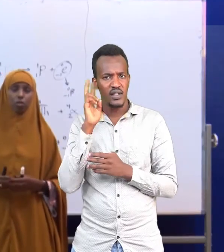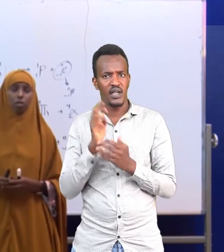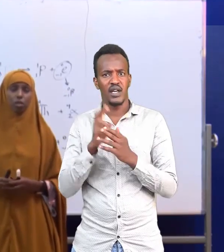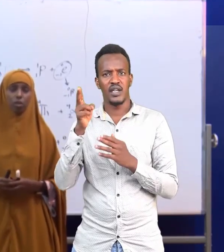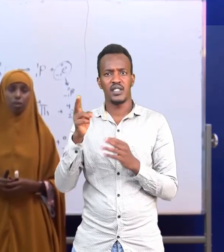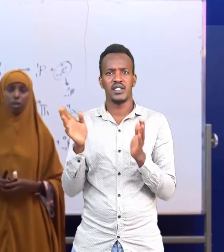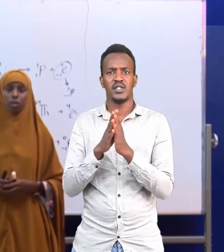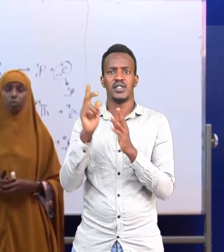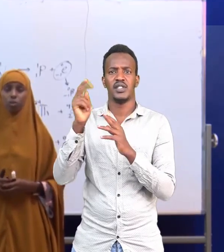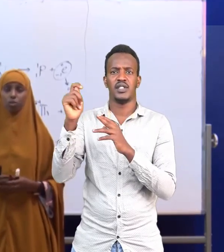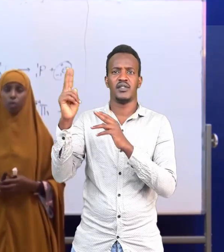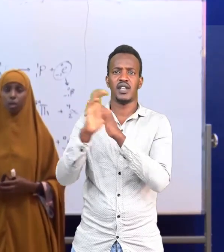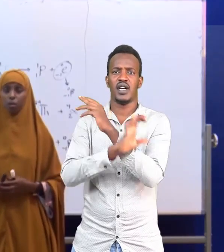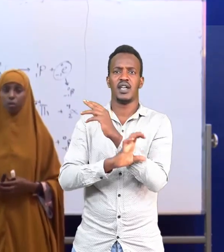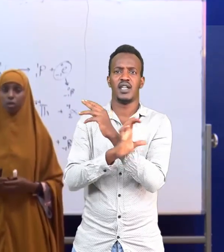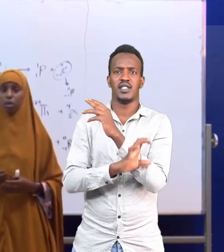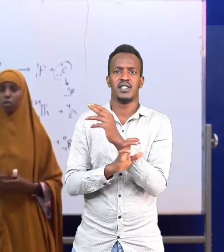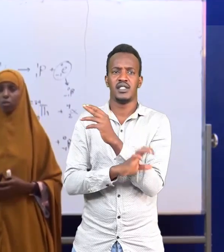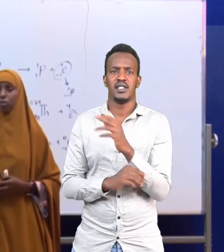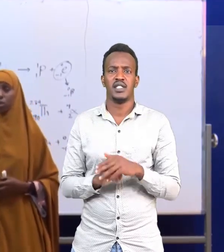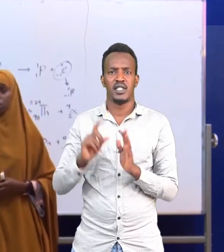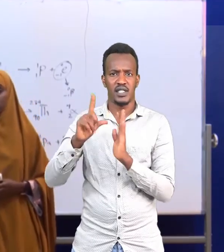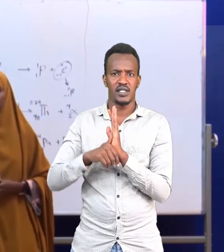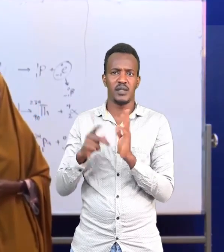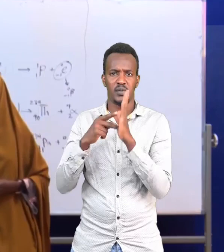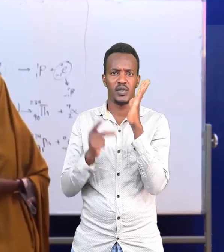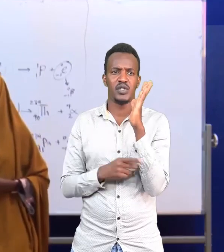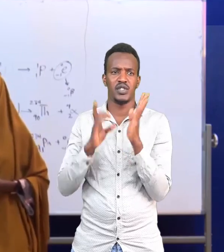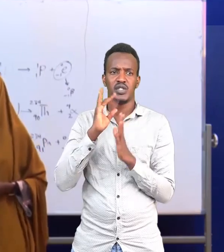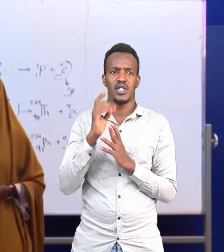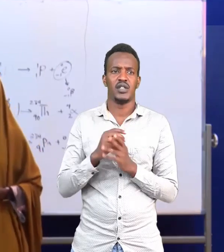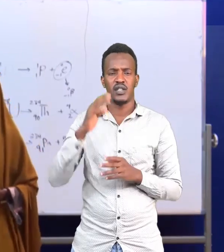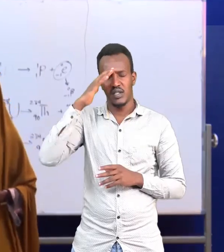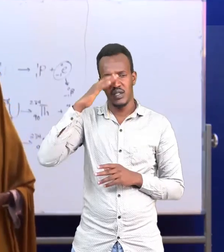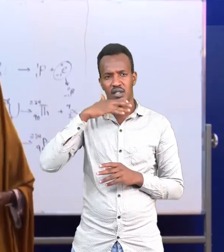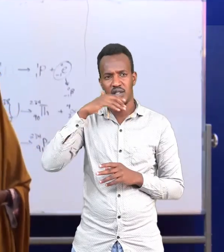iyo tv-ga qaranka jamhuuriyadda somaliland xiisada ku xigta insha allah wasalaamu calaykum waraxmatullahi wabarakaatu